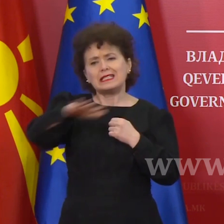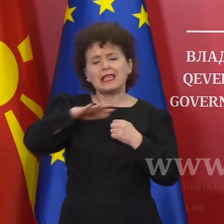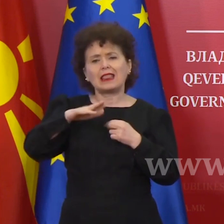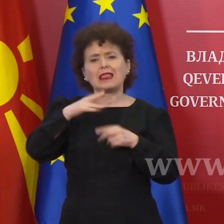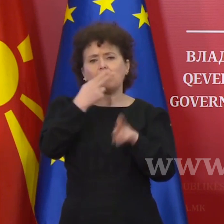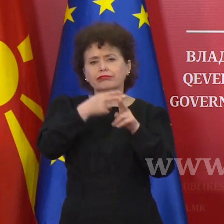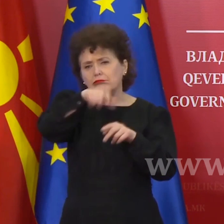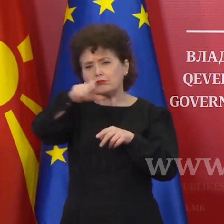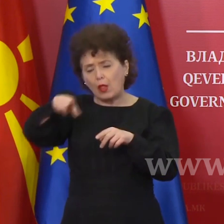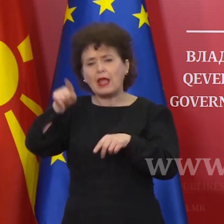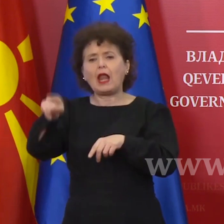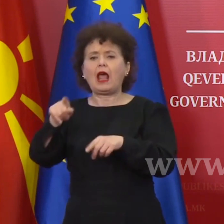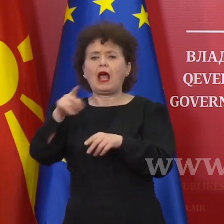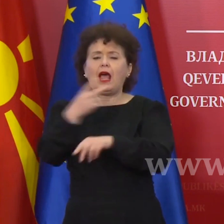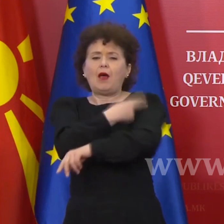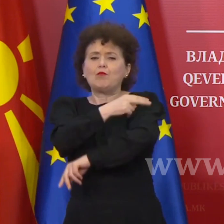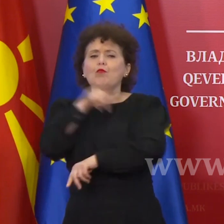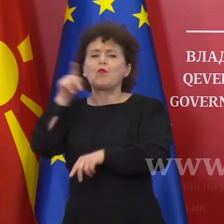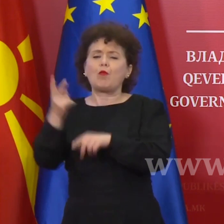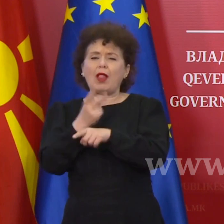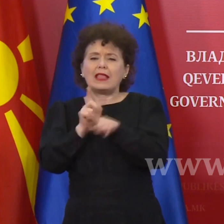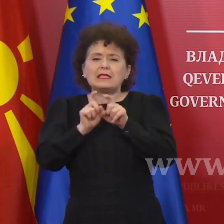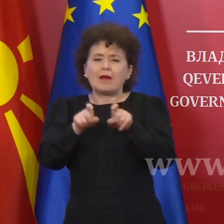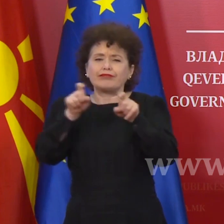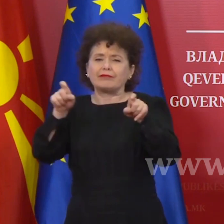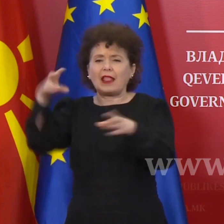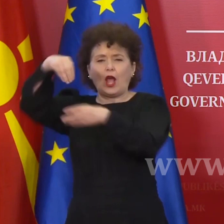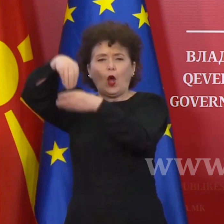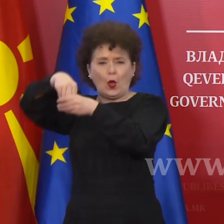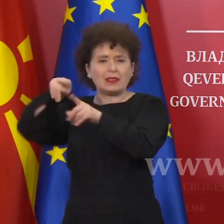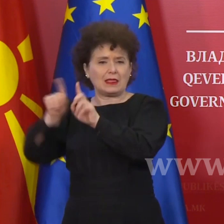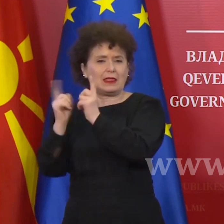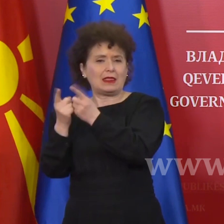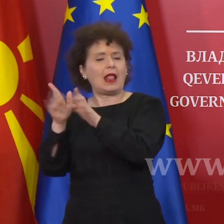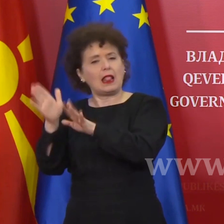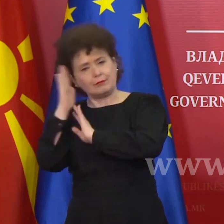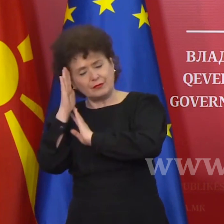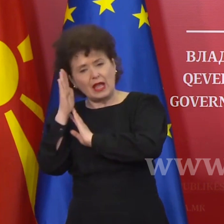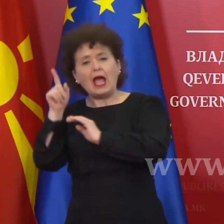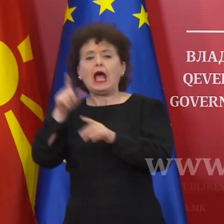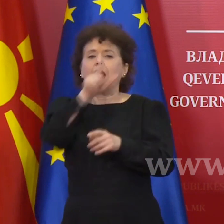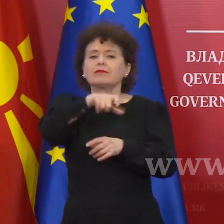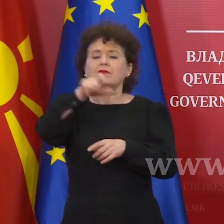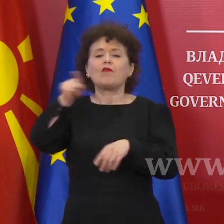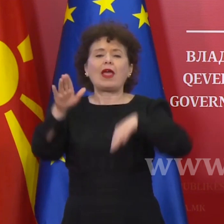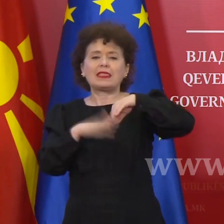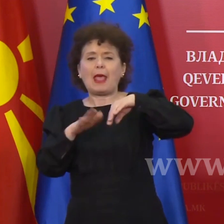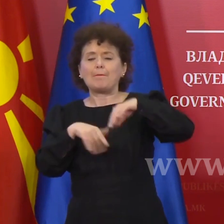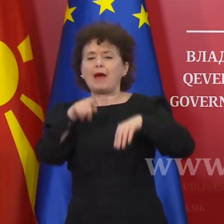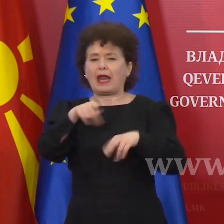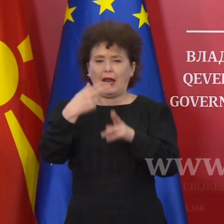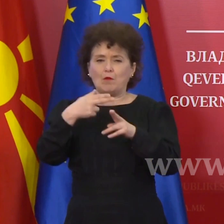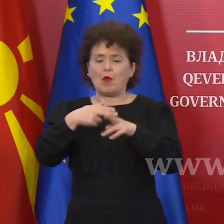пациенти на клиниката за инфективни болести, понатаму на пациентите во Дебар, исто